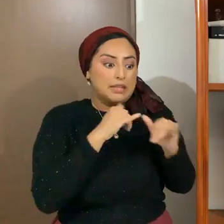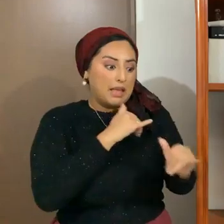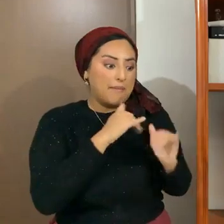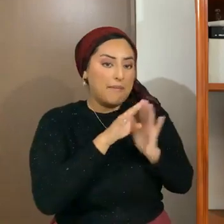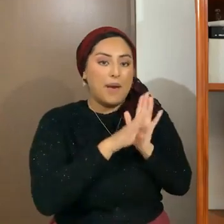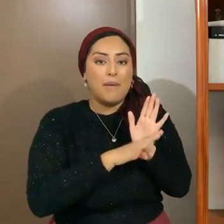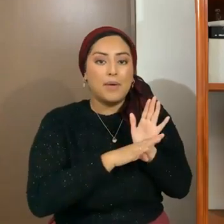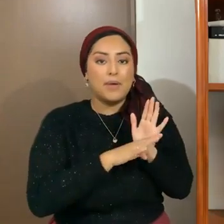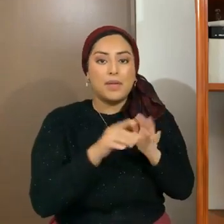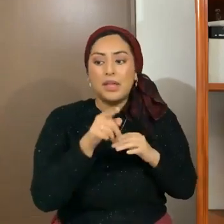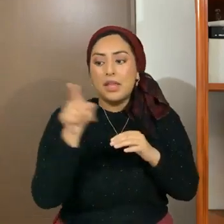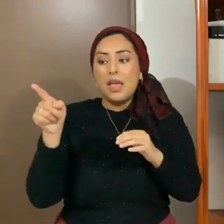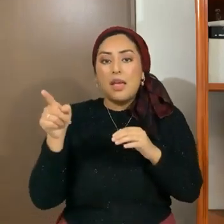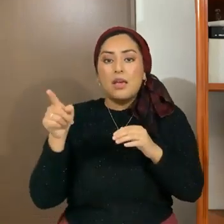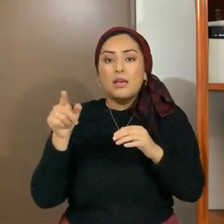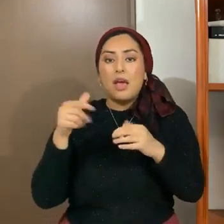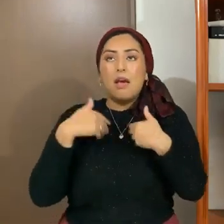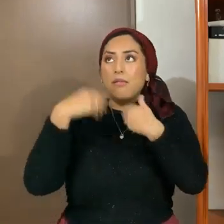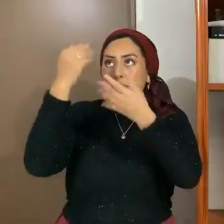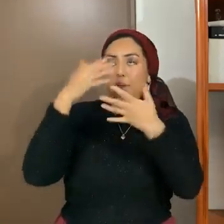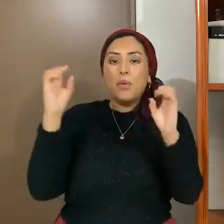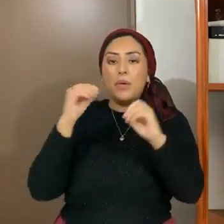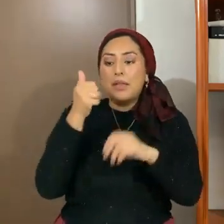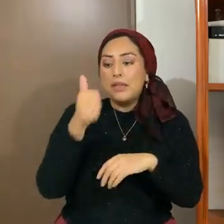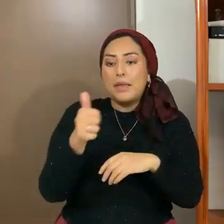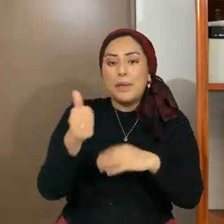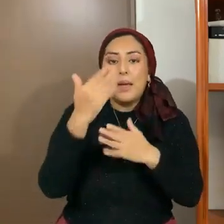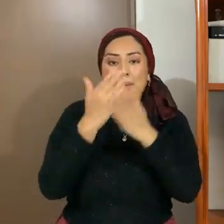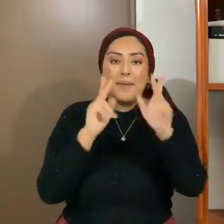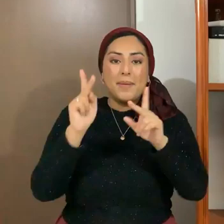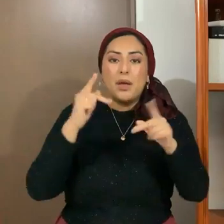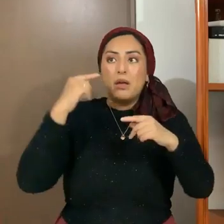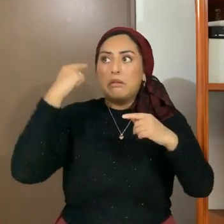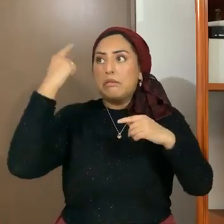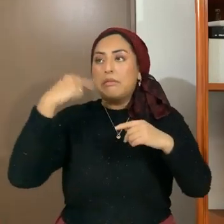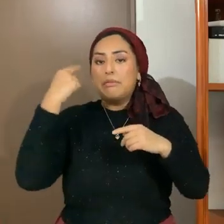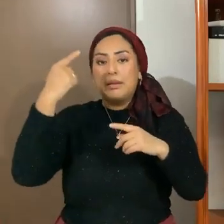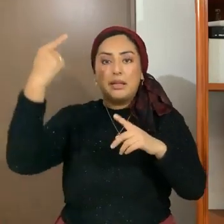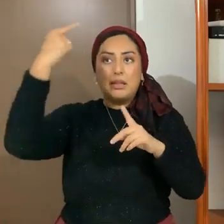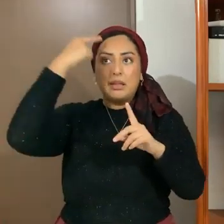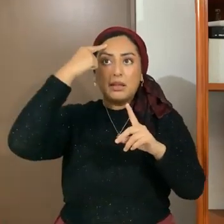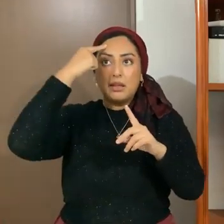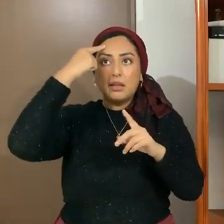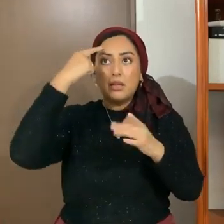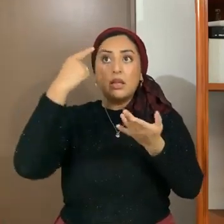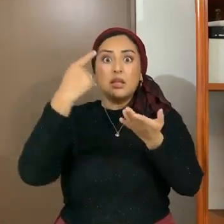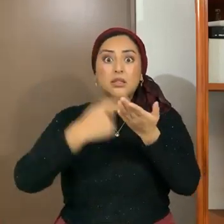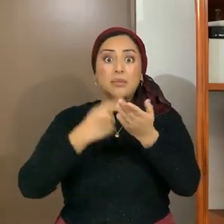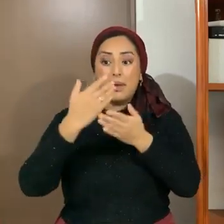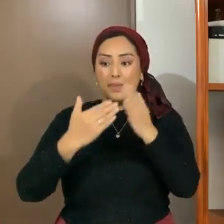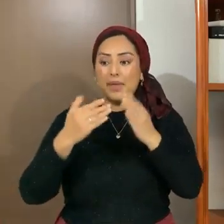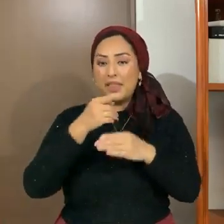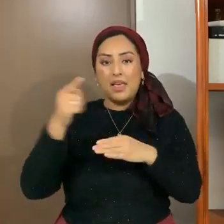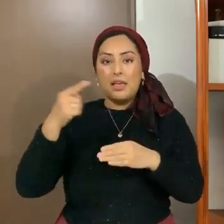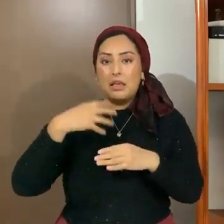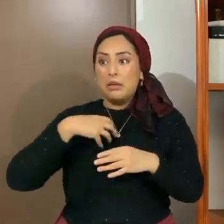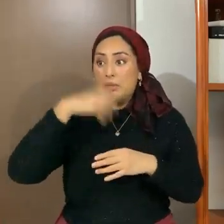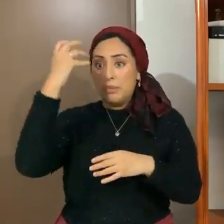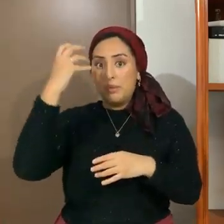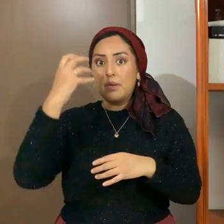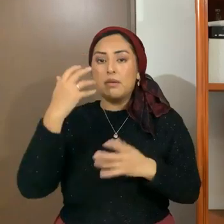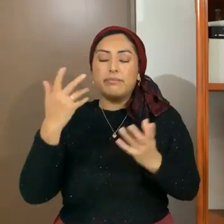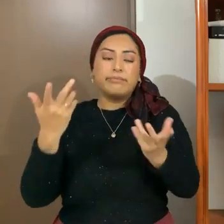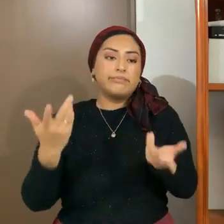no tienen los dones ni tienen revelaciones, lo que tienen es un delirio. Y aunque a veces se enojen porque se los